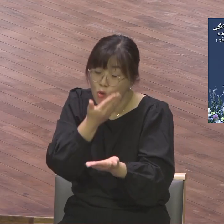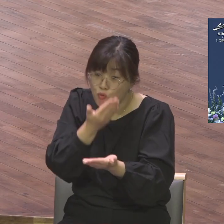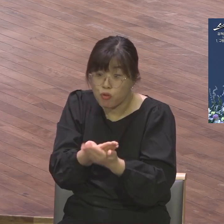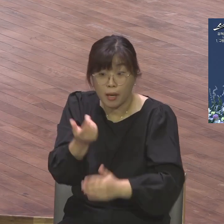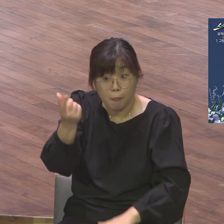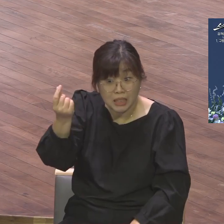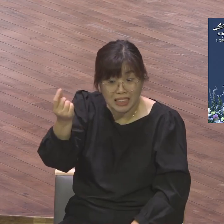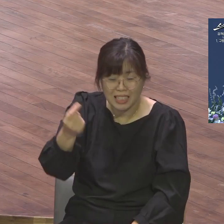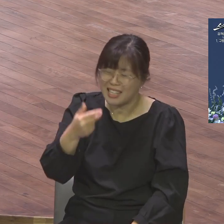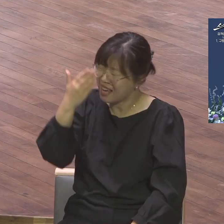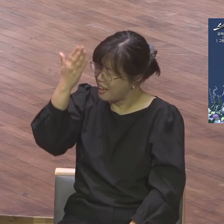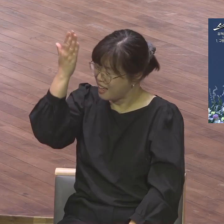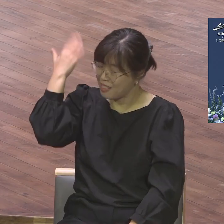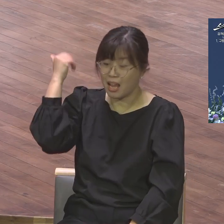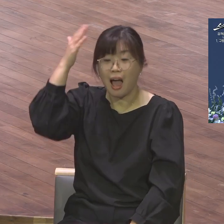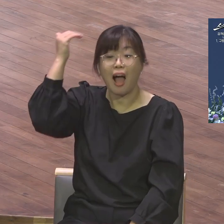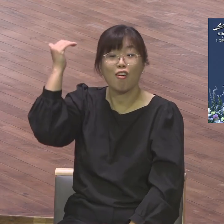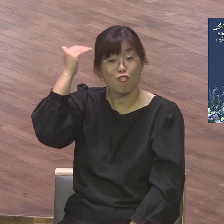없었습니다.